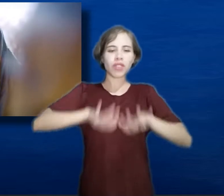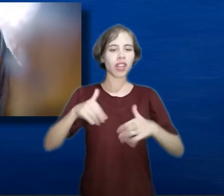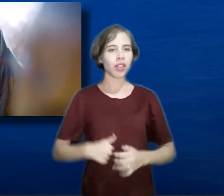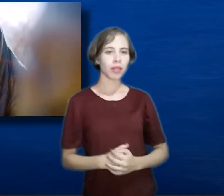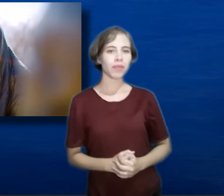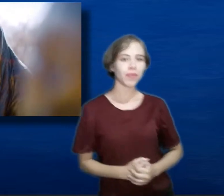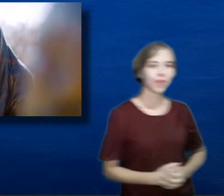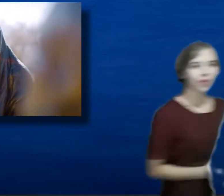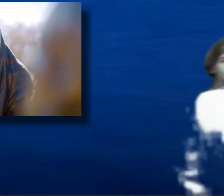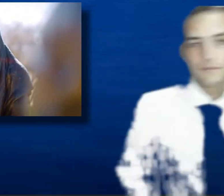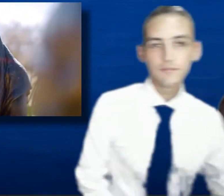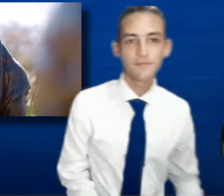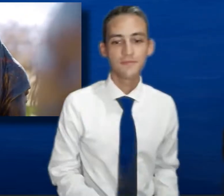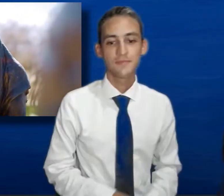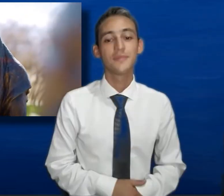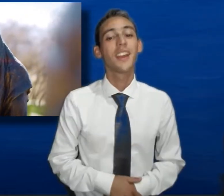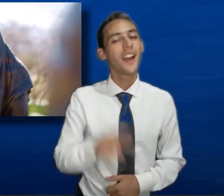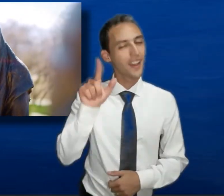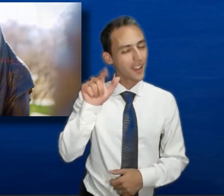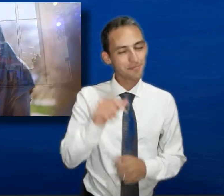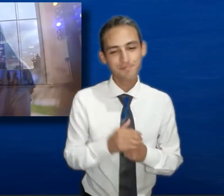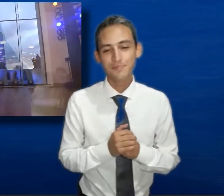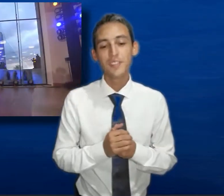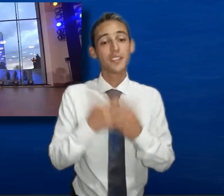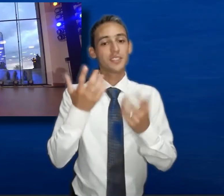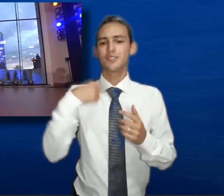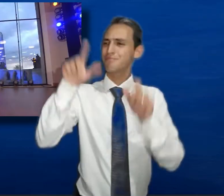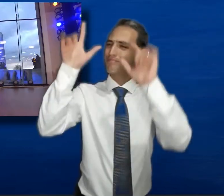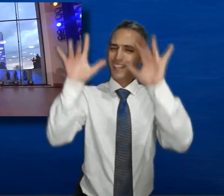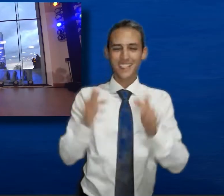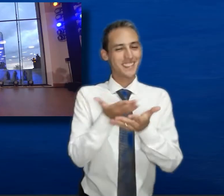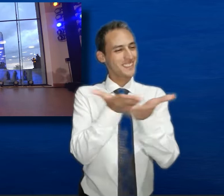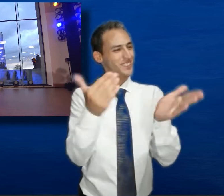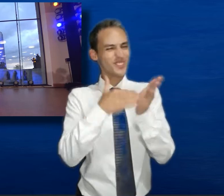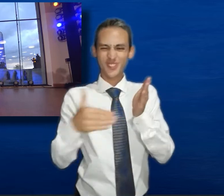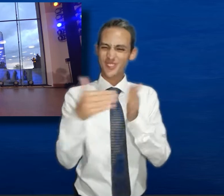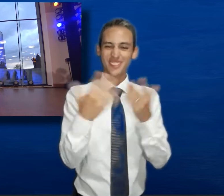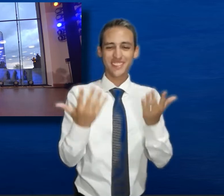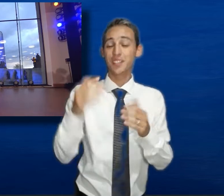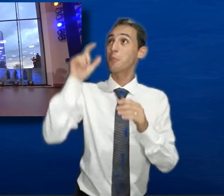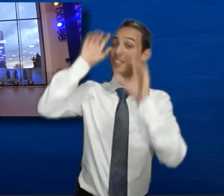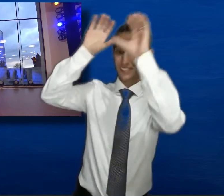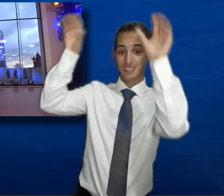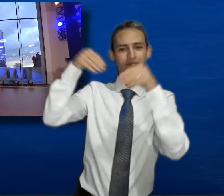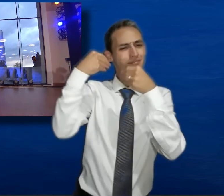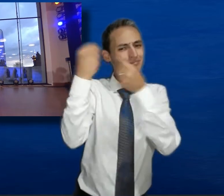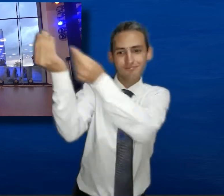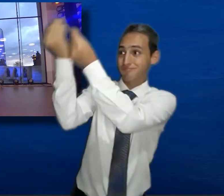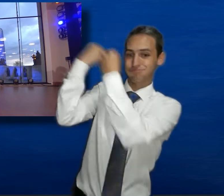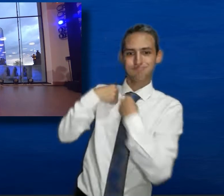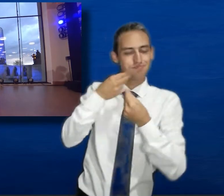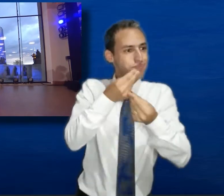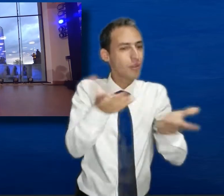que evidência de que não seria fácil estabelecerem-se aqui. No entanto, eles foram abençoados com uma